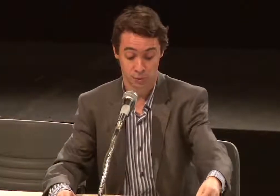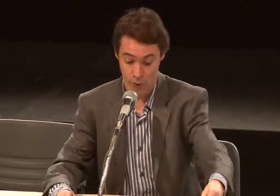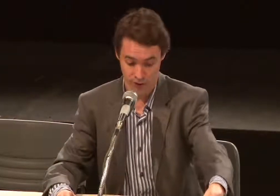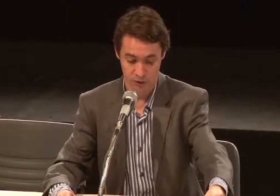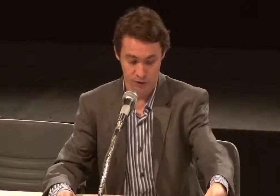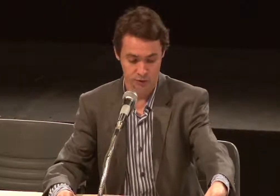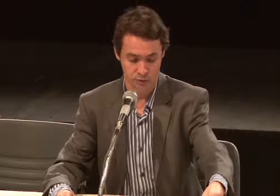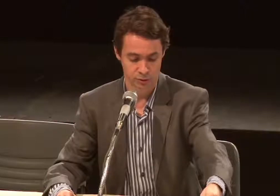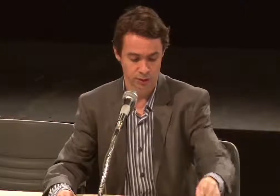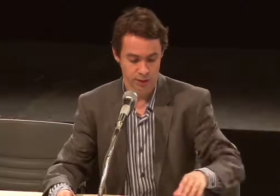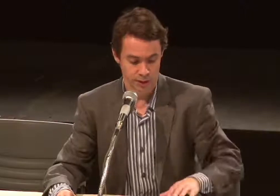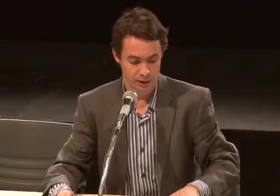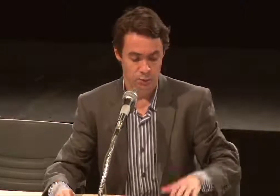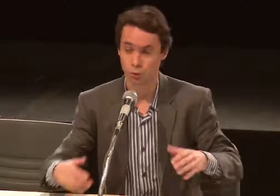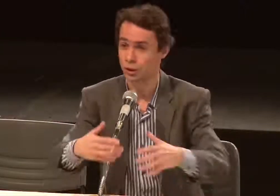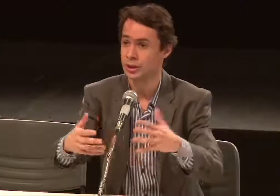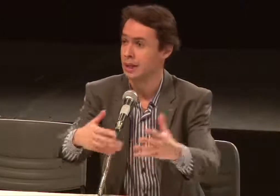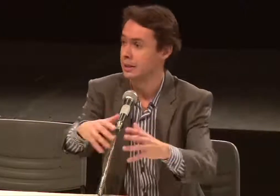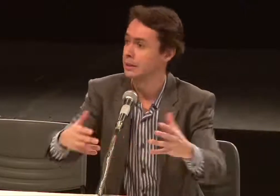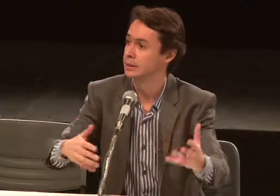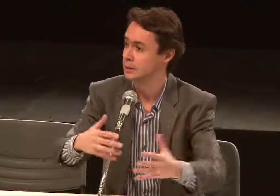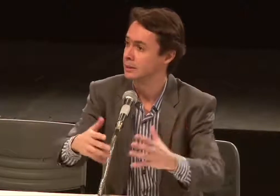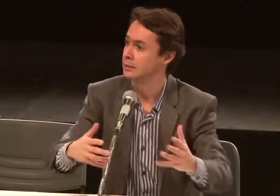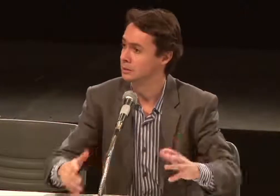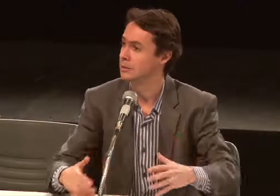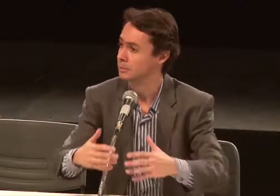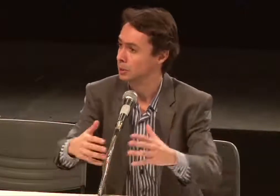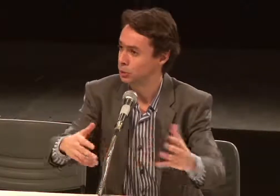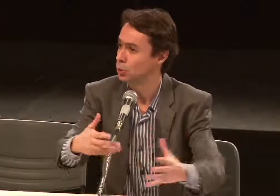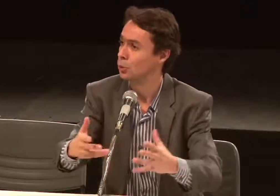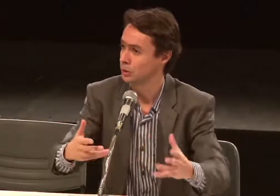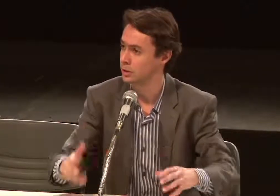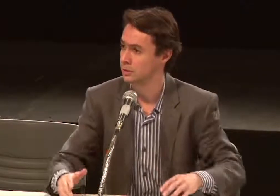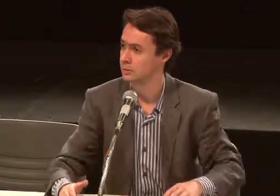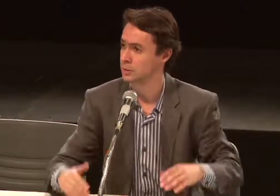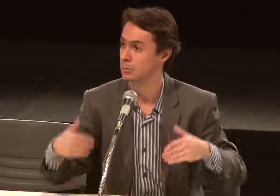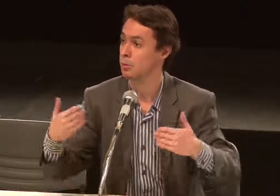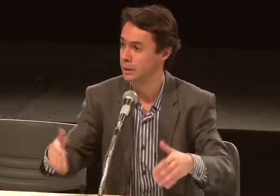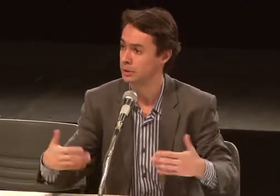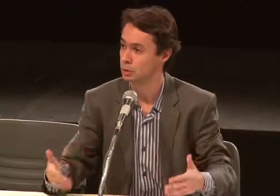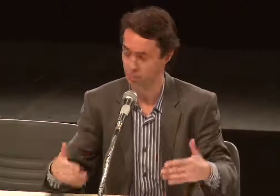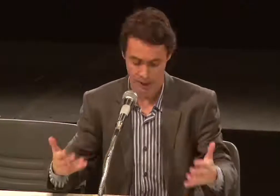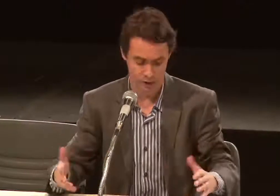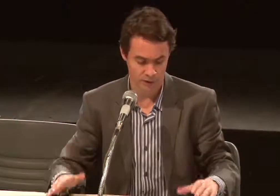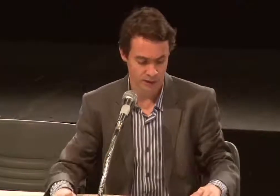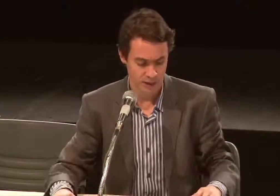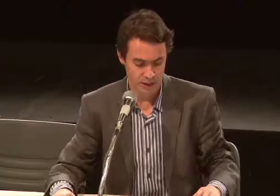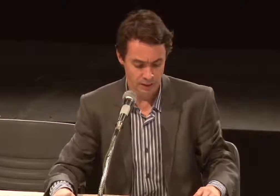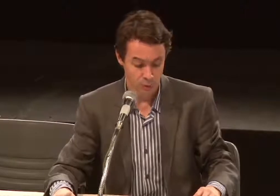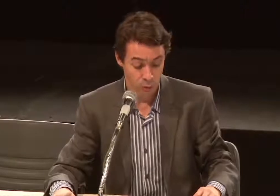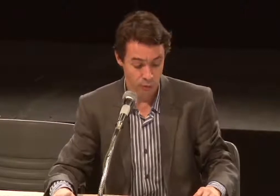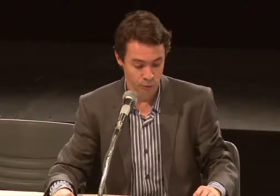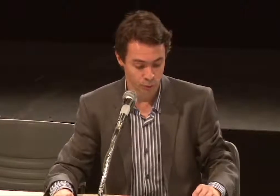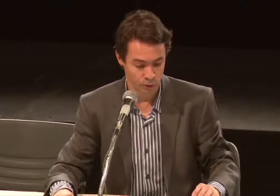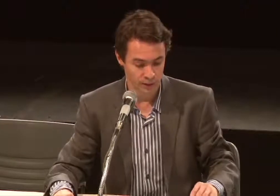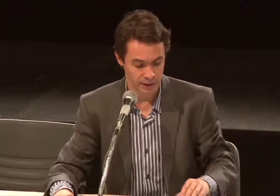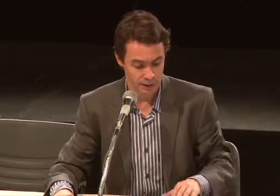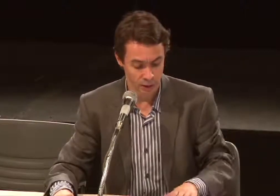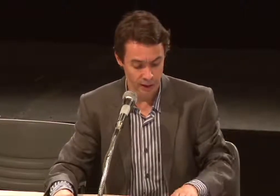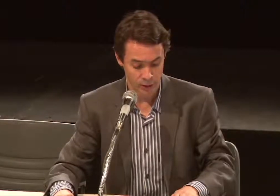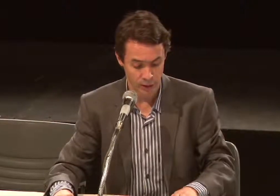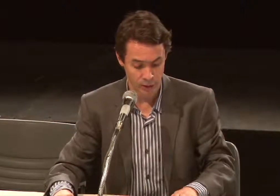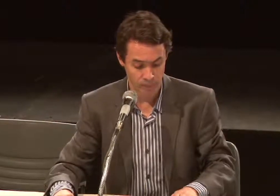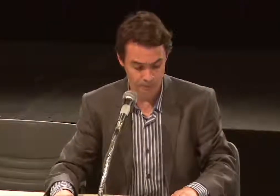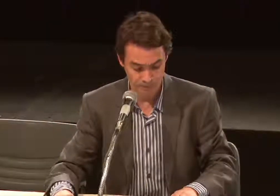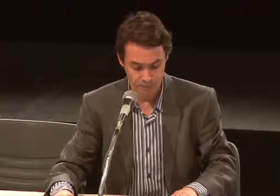propositivos, positivos, que surgem da aliança de pessoas que se mobilizam por uma causa, são muito, muito importantes.